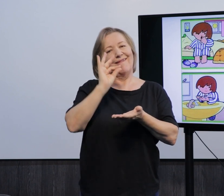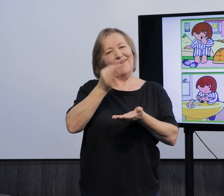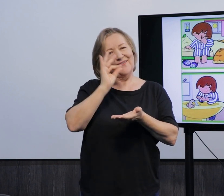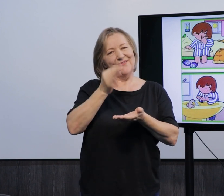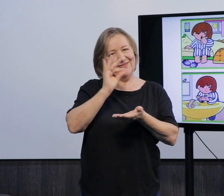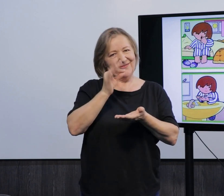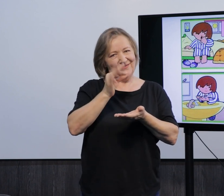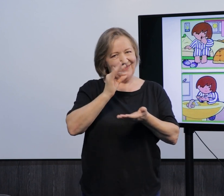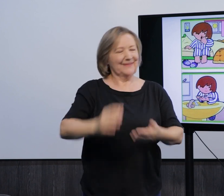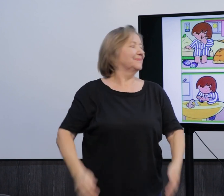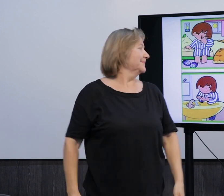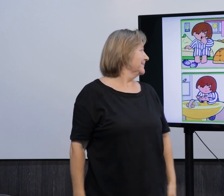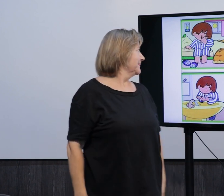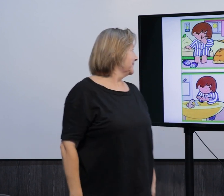café da manhã.